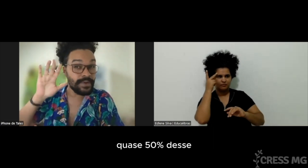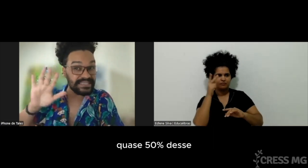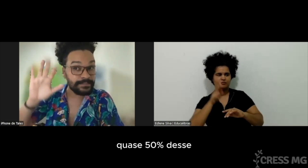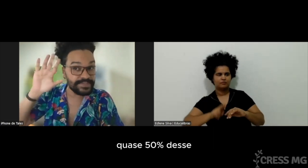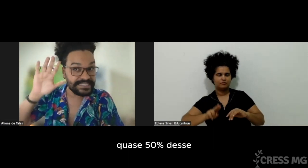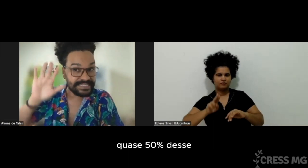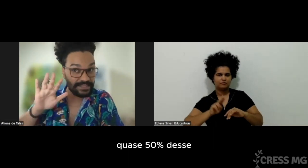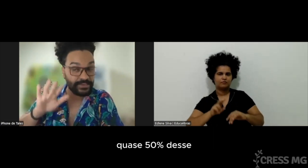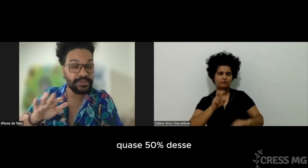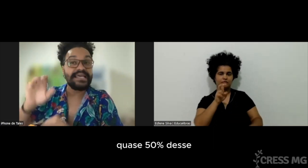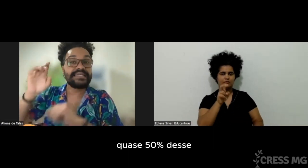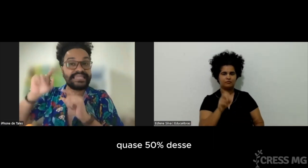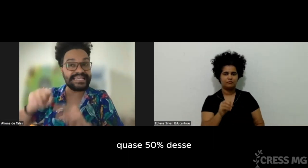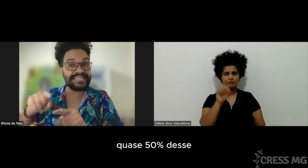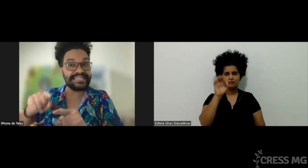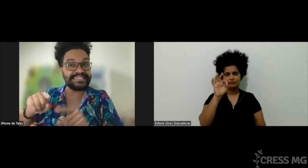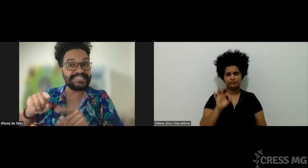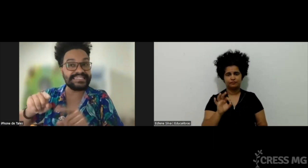quase 50%